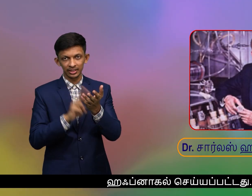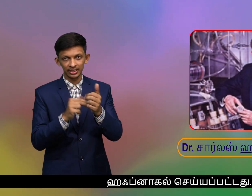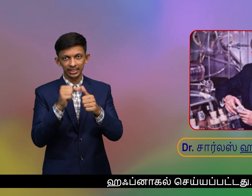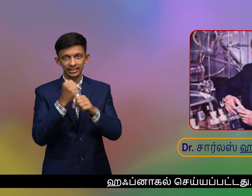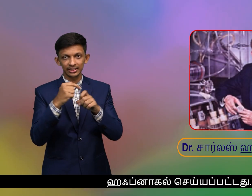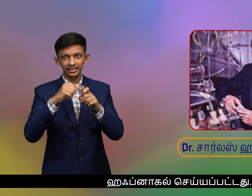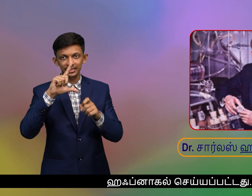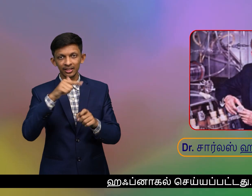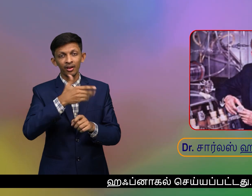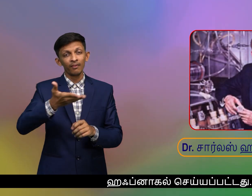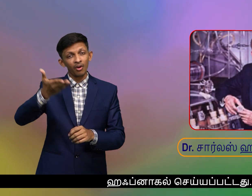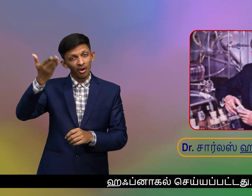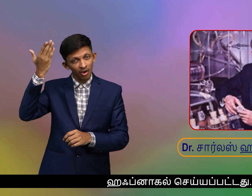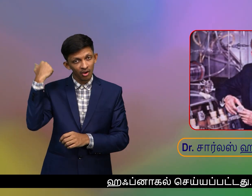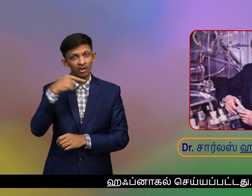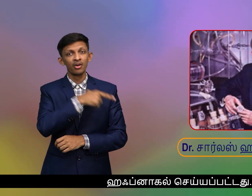ஆஃப்நாகலால் செய்யப்பட்டது.